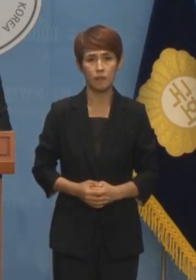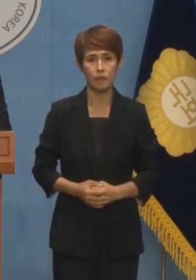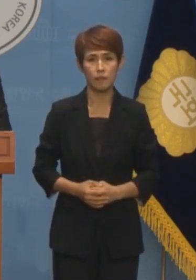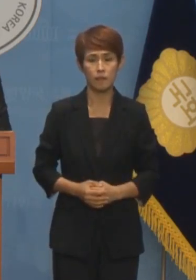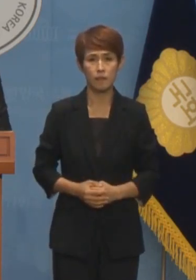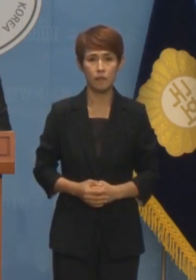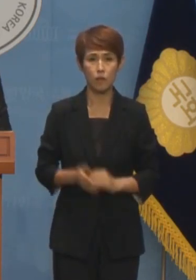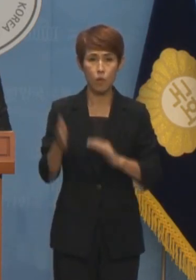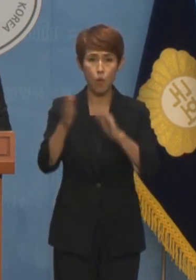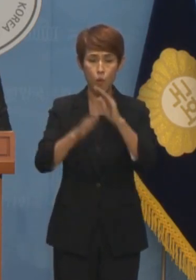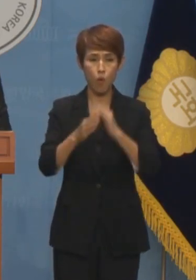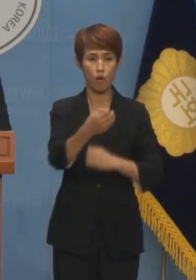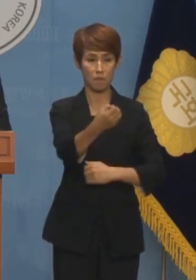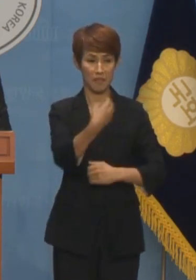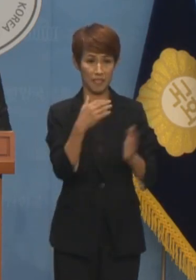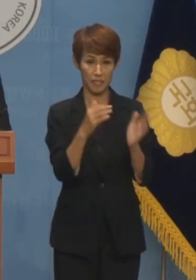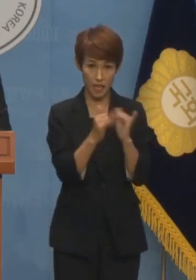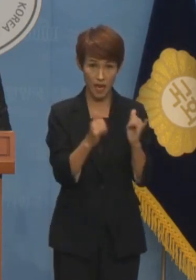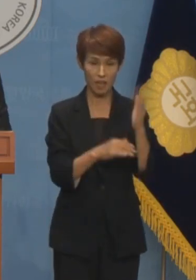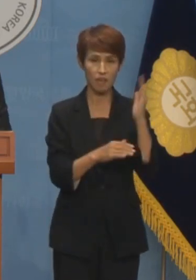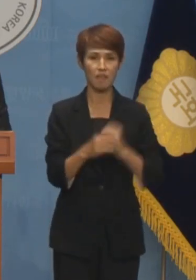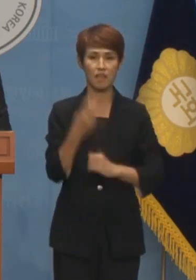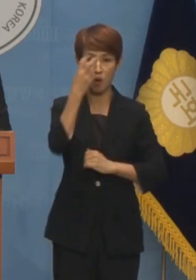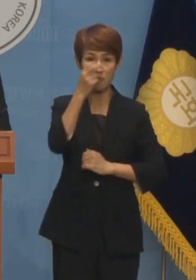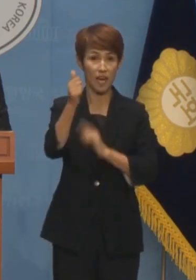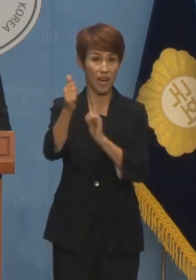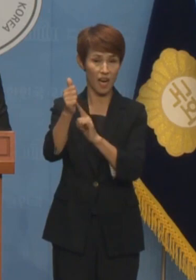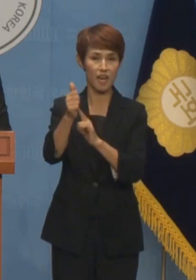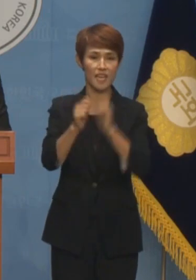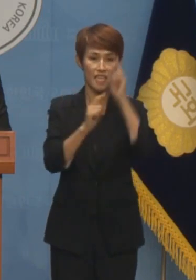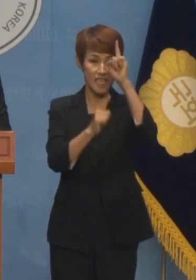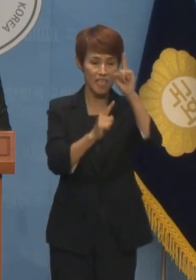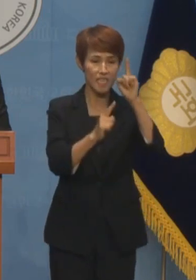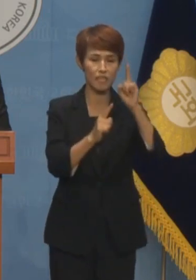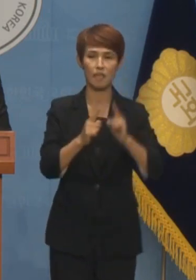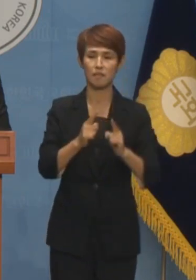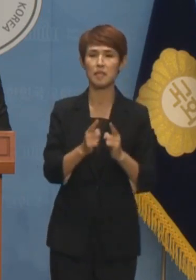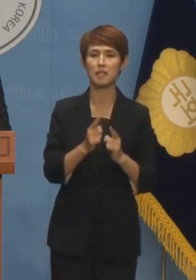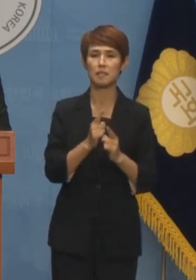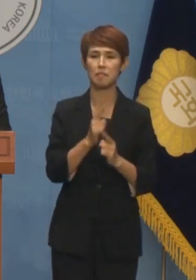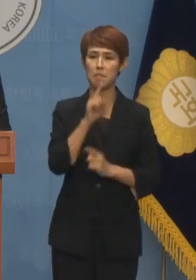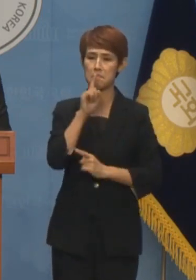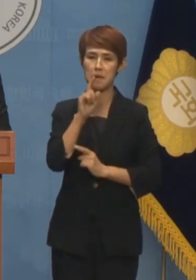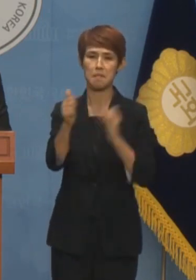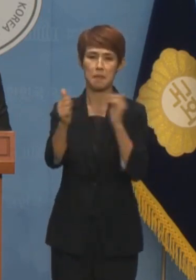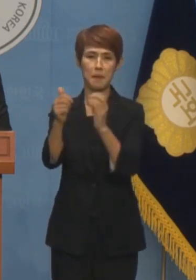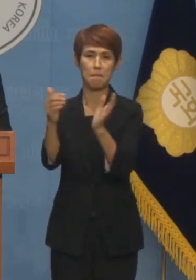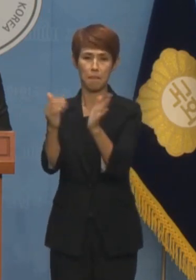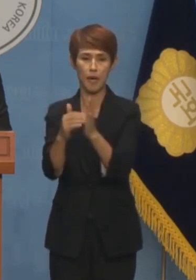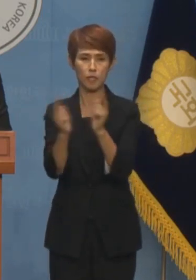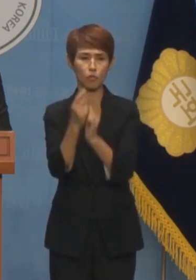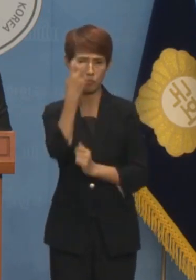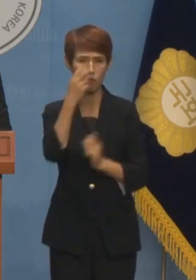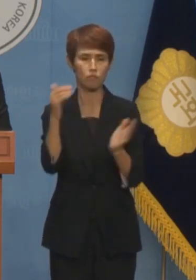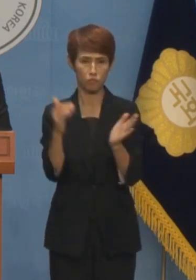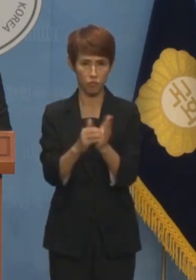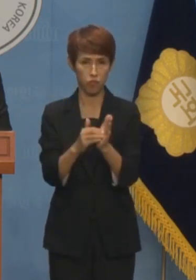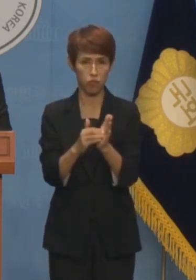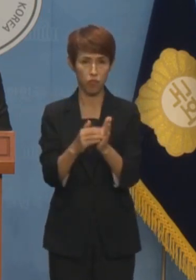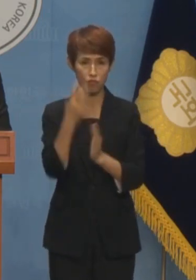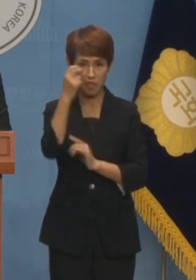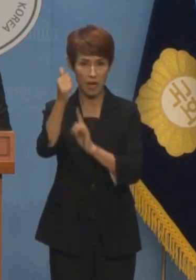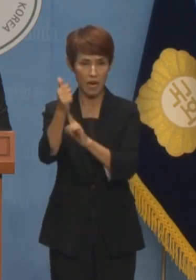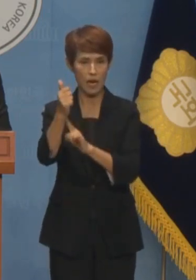심지어 공익제보자에 따르면 해당 검사들은 이 씨에 대한 제보자의 진술을 받아 직접 조사했고 수사관들은